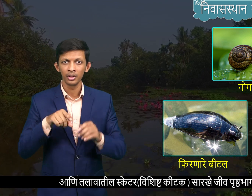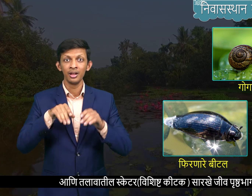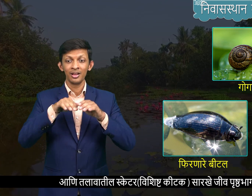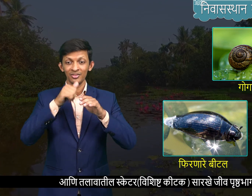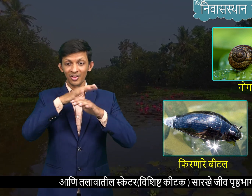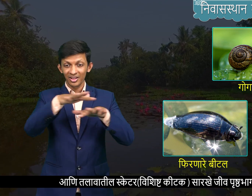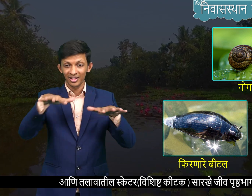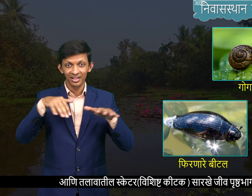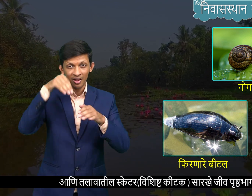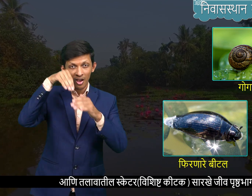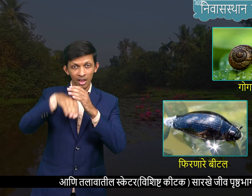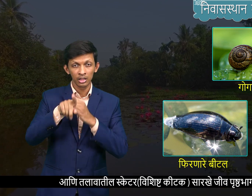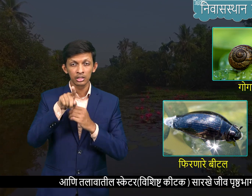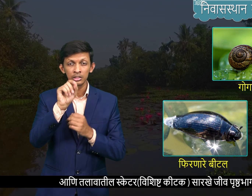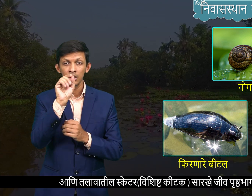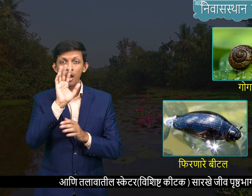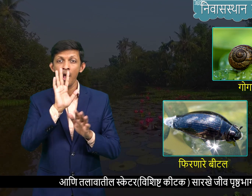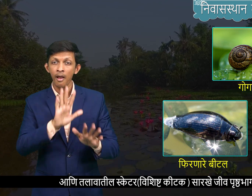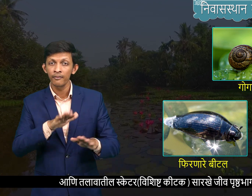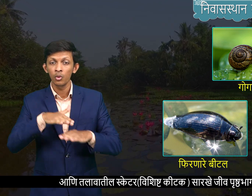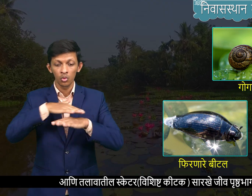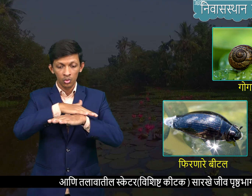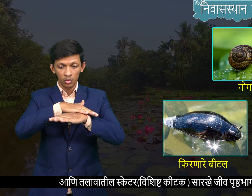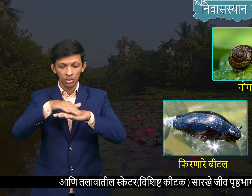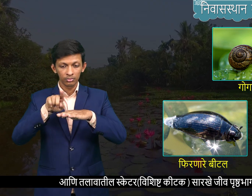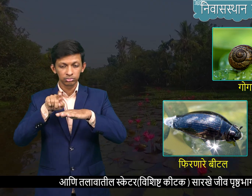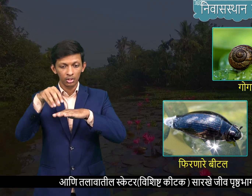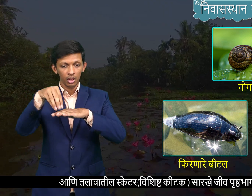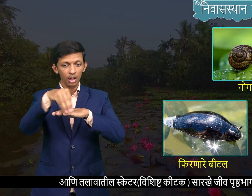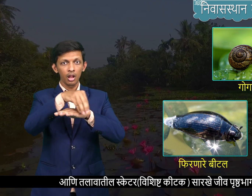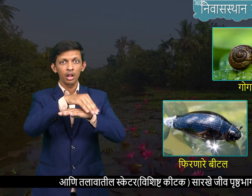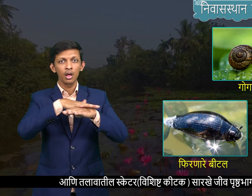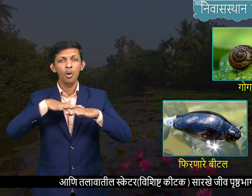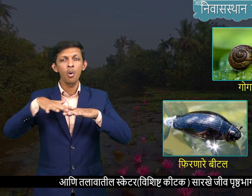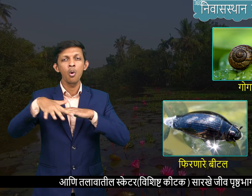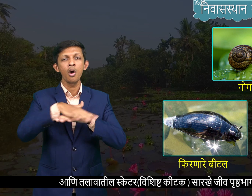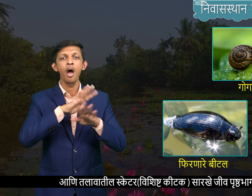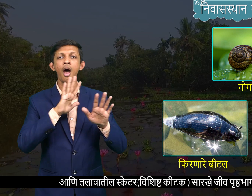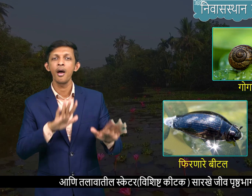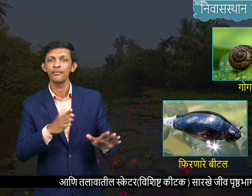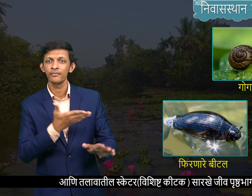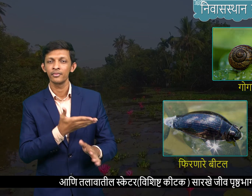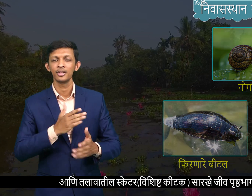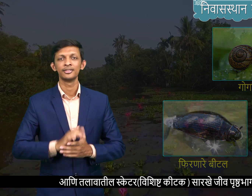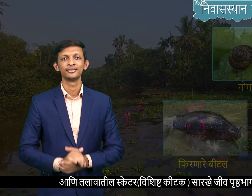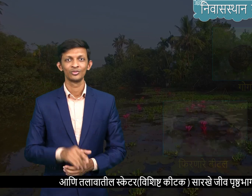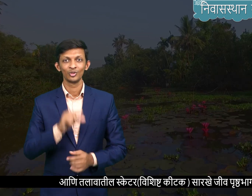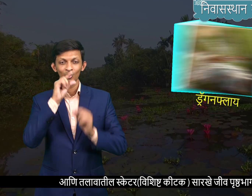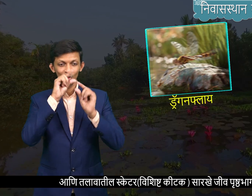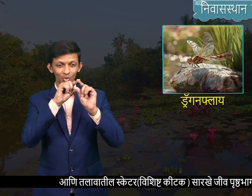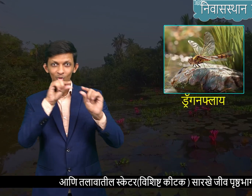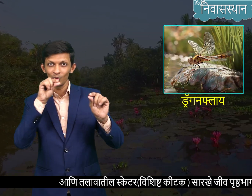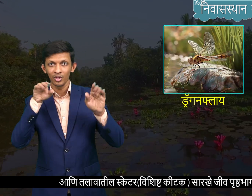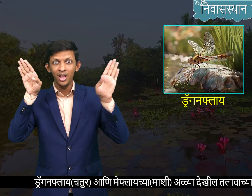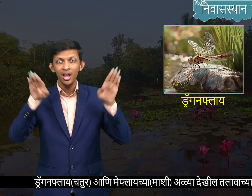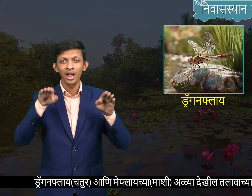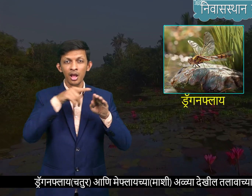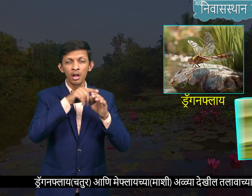स्केटर, विशिष्ट कीटक सारखे जीव पृष्ठभागावर राहतात. ड्रॅगन